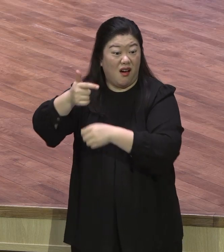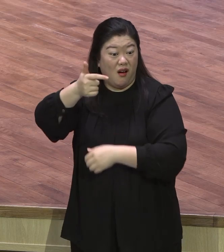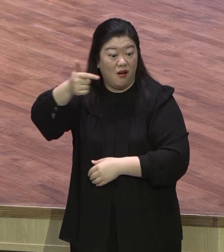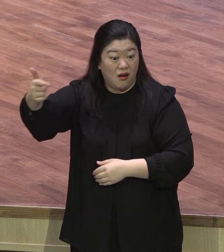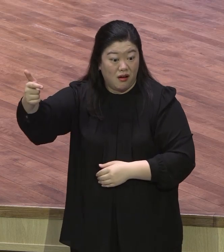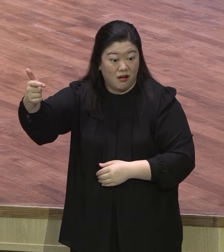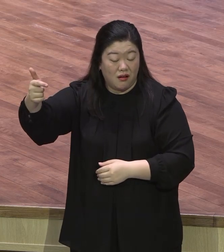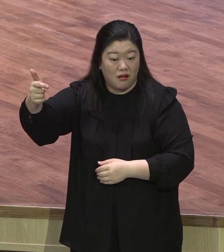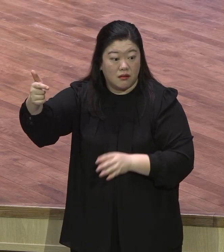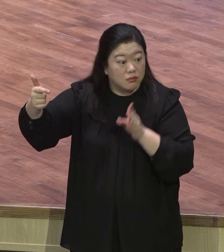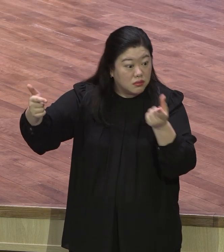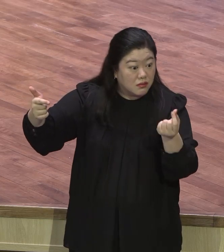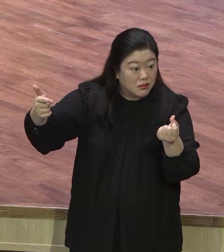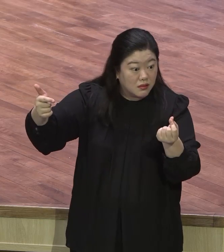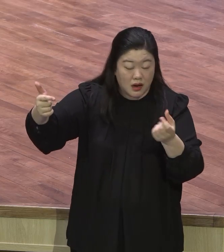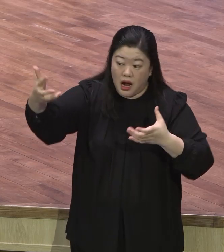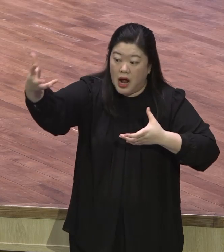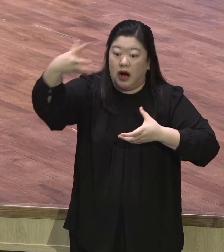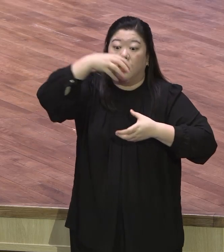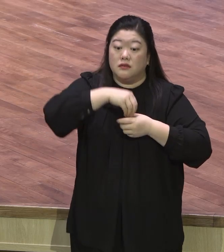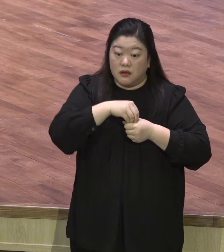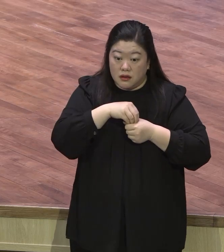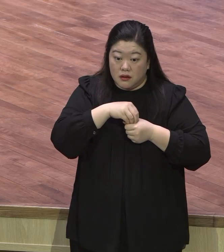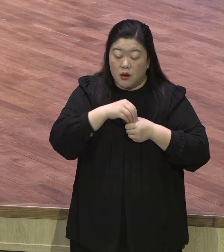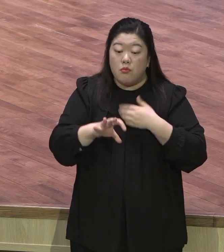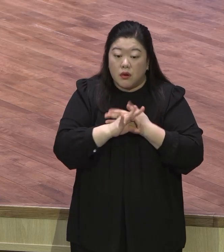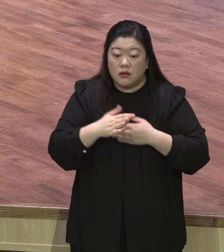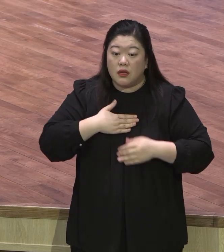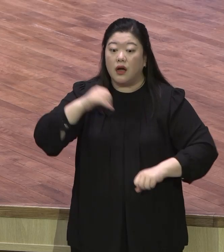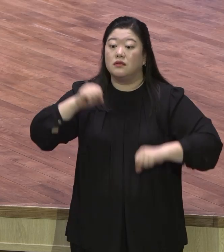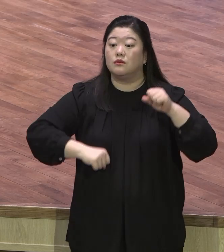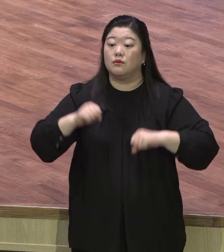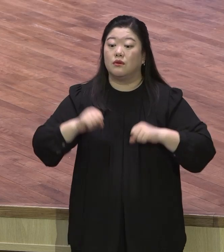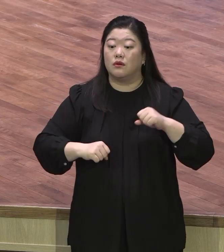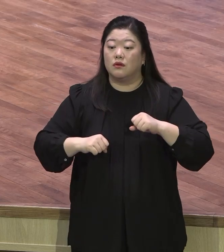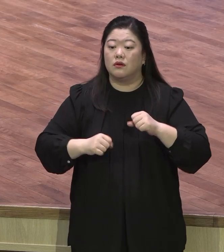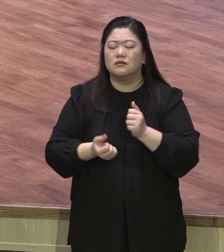흘러야 그것이 온전한 길이에요. 온전한 진앙이에요.